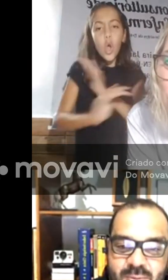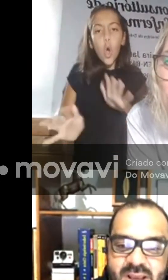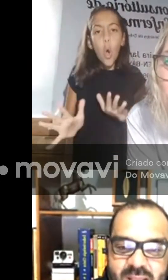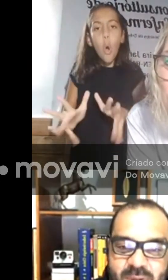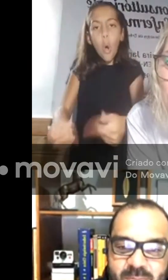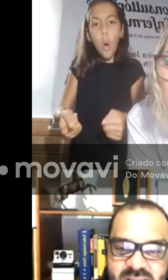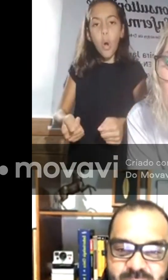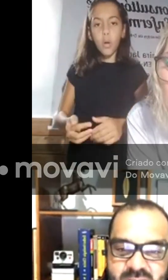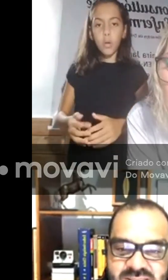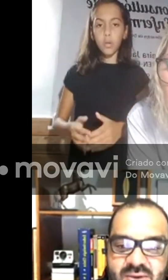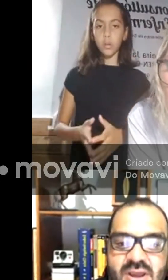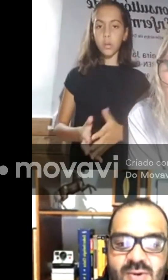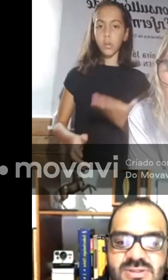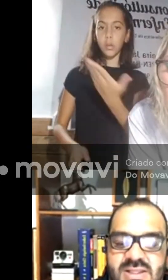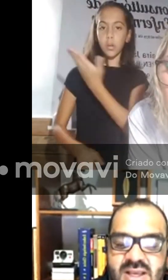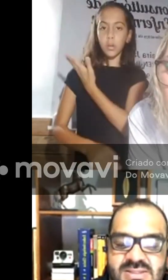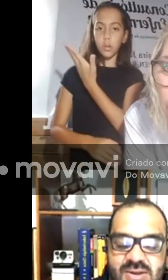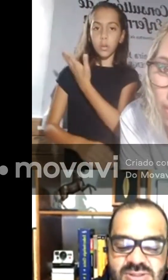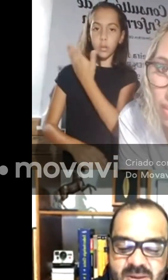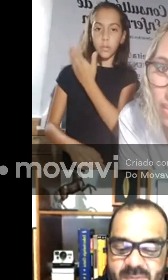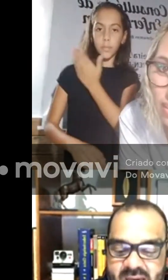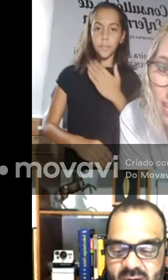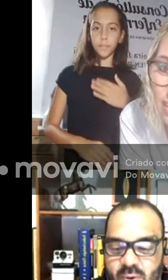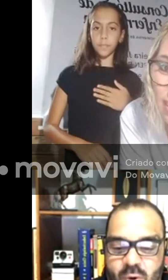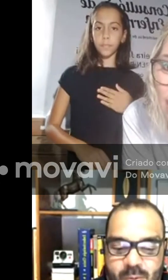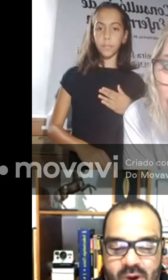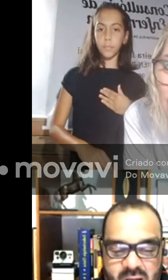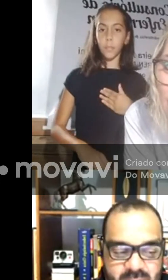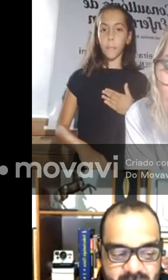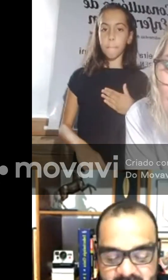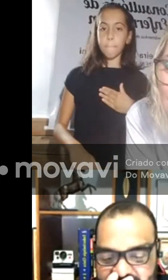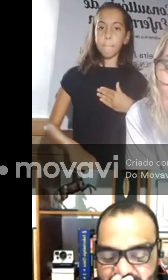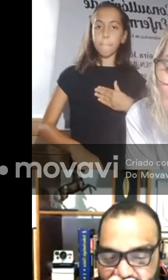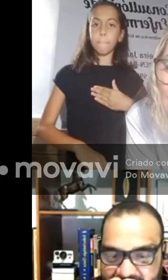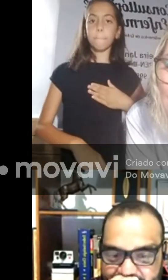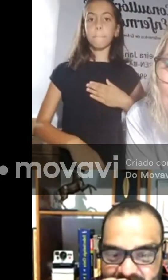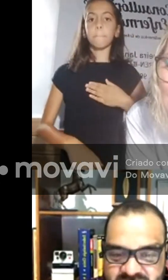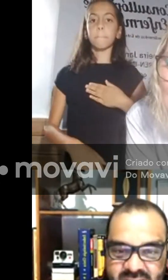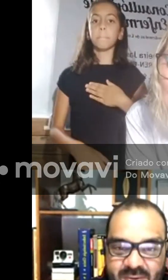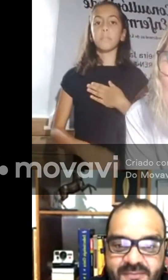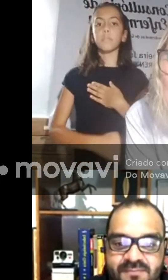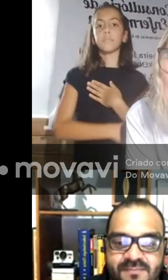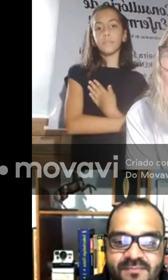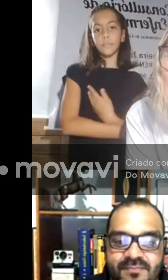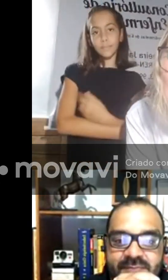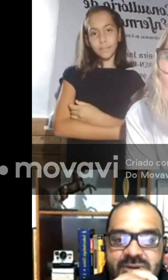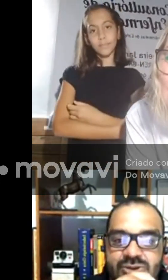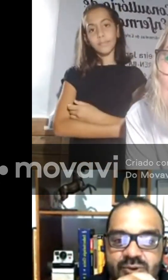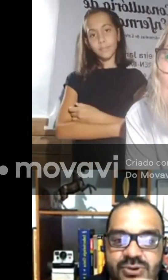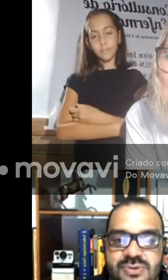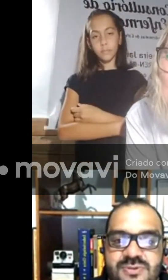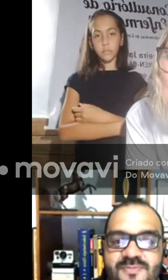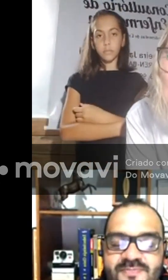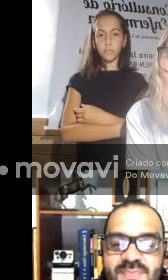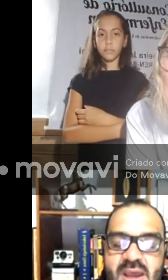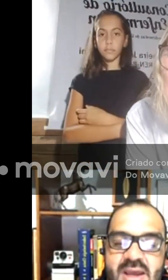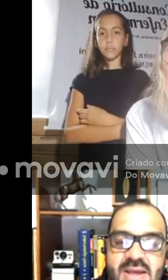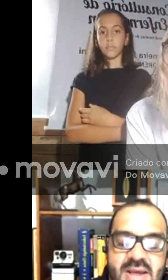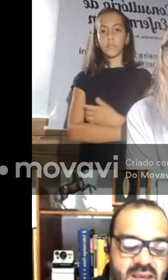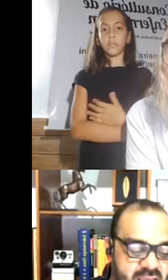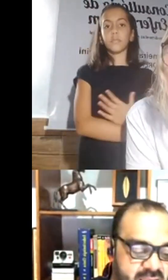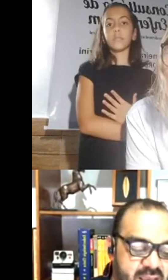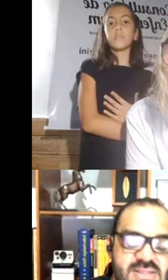Érico, obrigado pela participação aí, com certeza, não se separa. Corpo, alma, mente, espírito, eles são juntos,